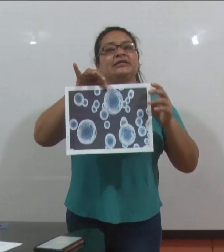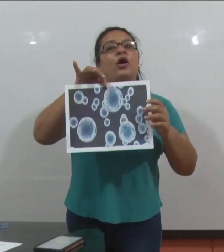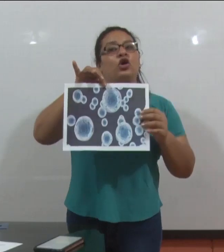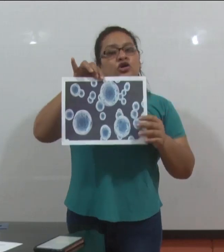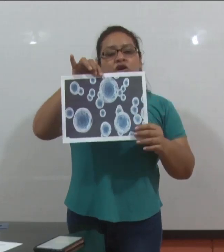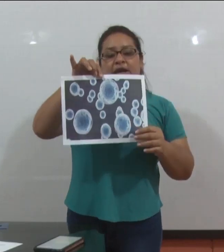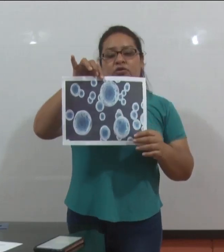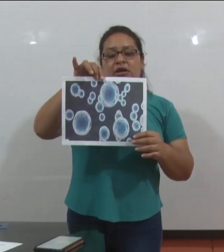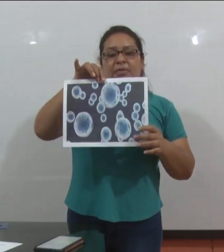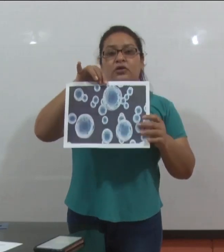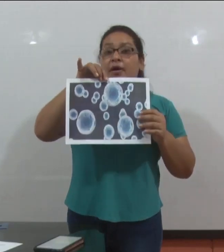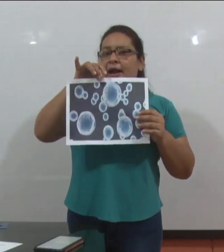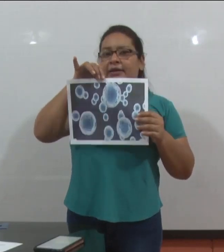a otro reino llamado arquea,